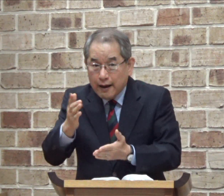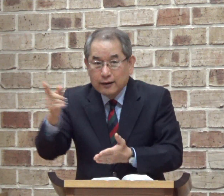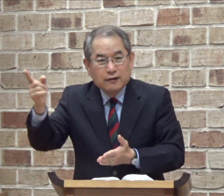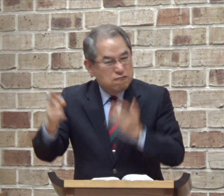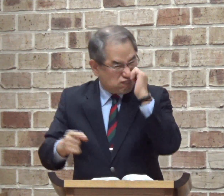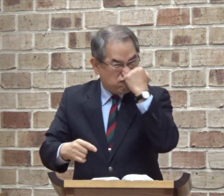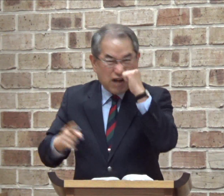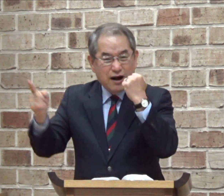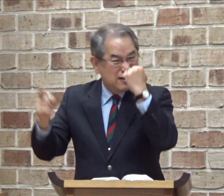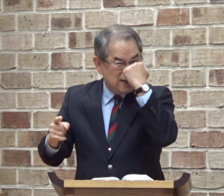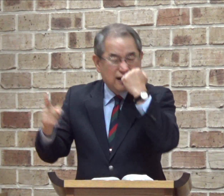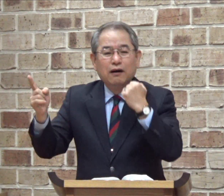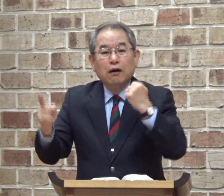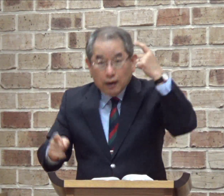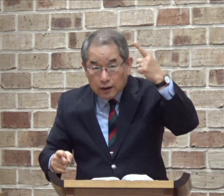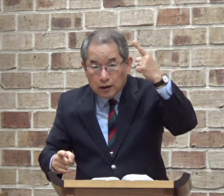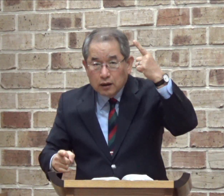사라지는 그런 위험한 상황입니다.